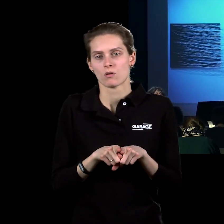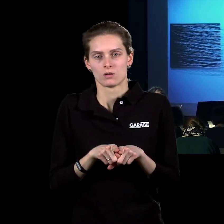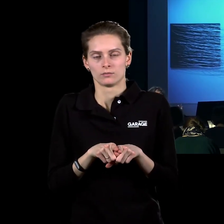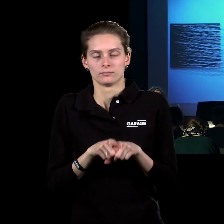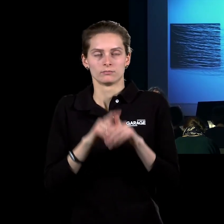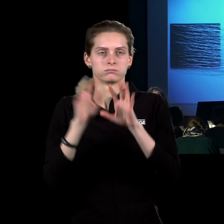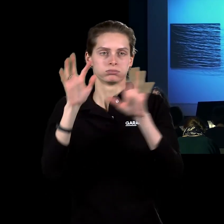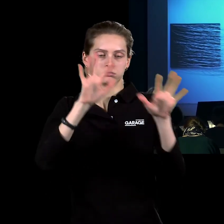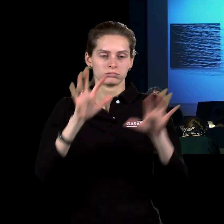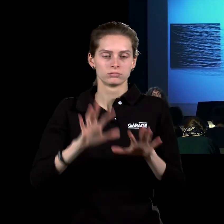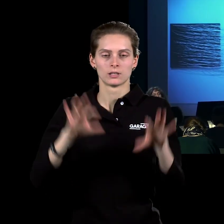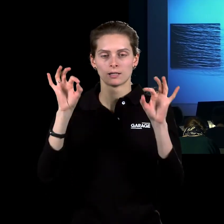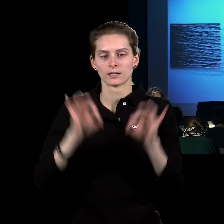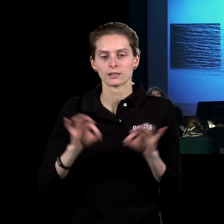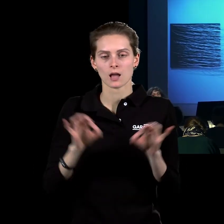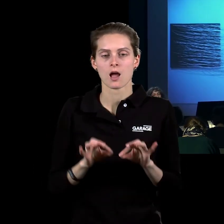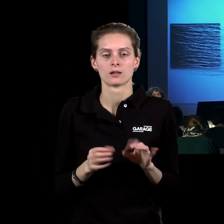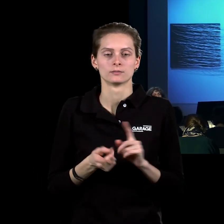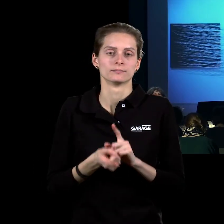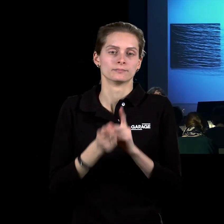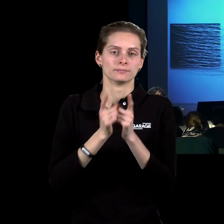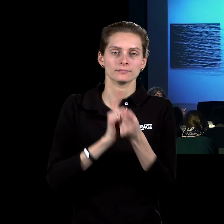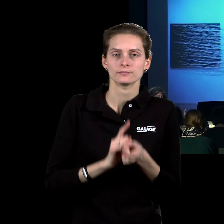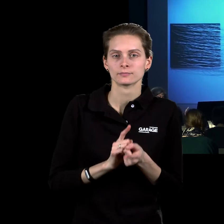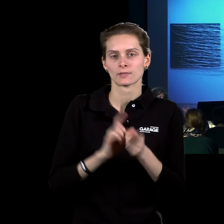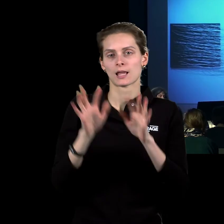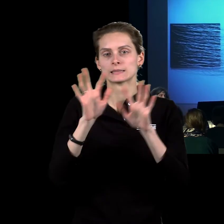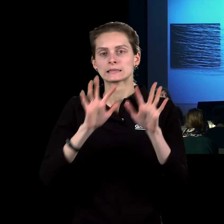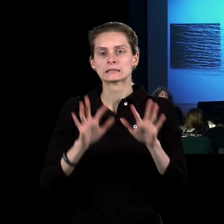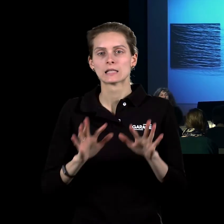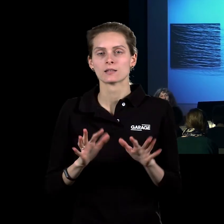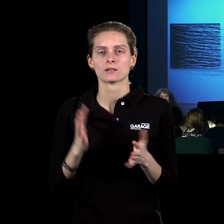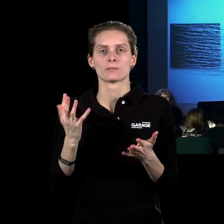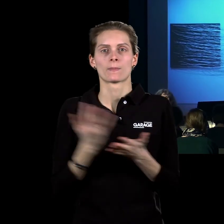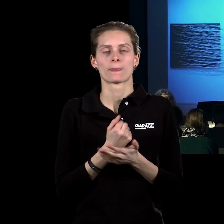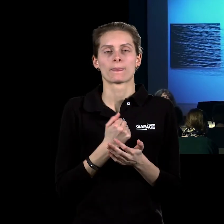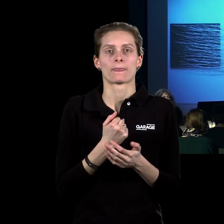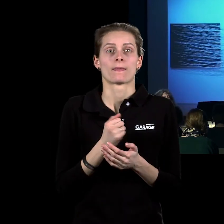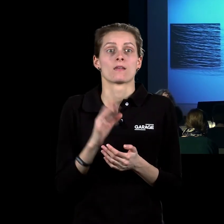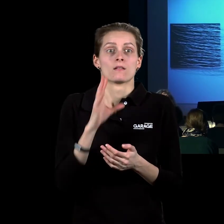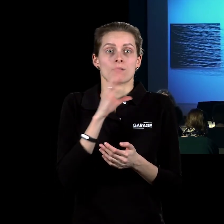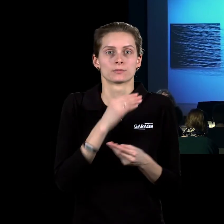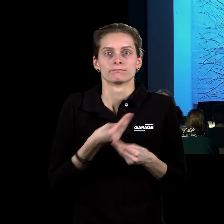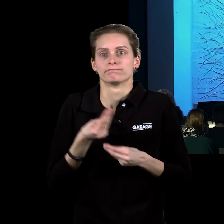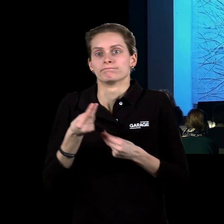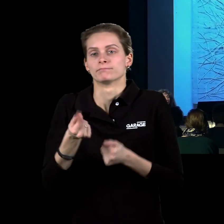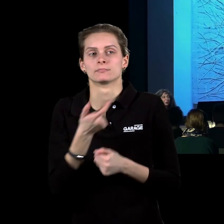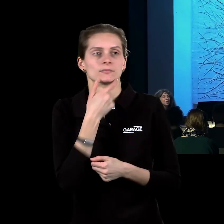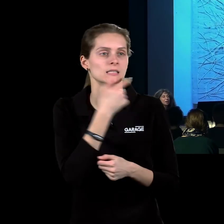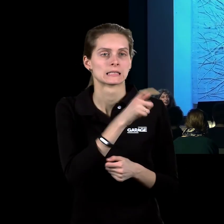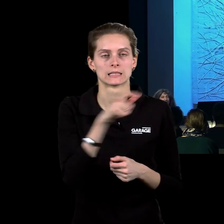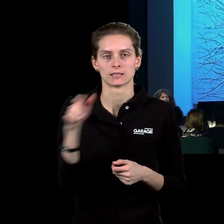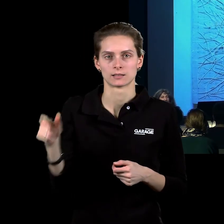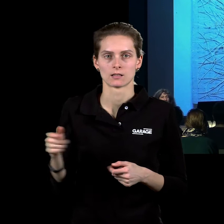краски, которая материализуется и превращается вот в эту самую сеть, которая способна затянуть зрителей, которая образует